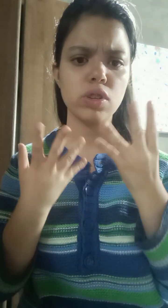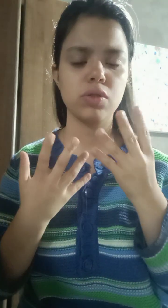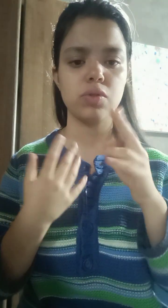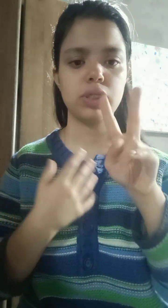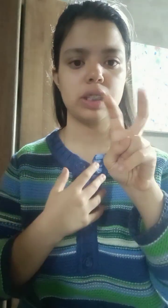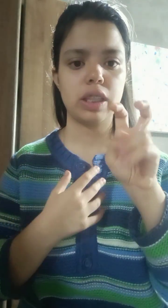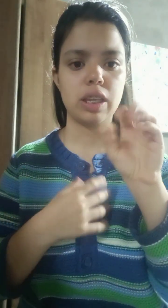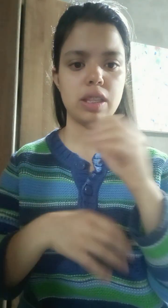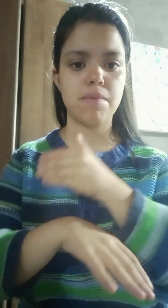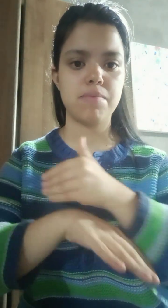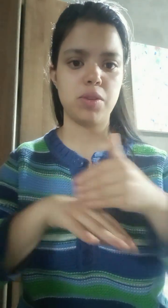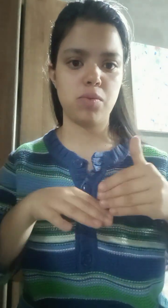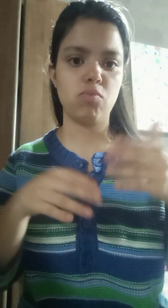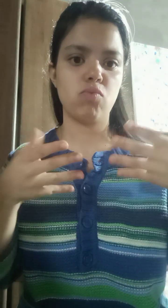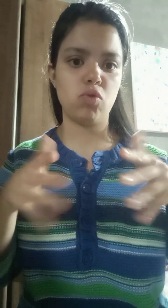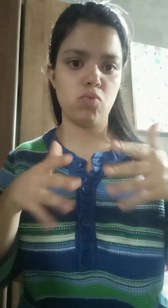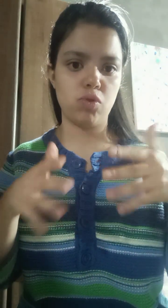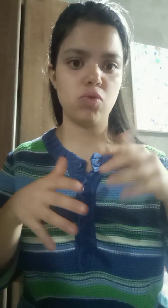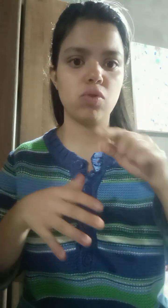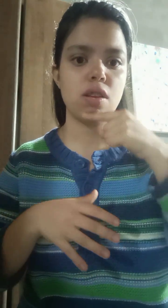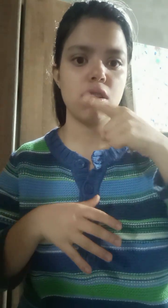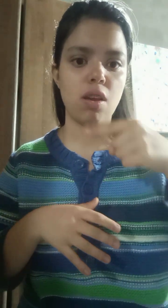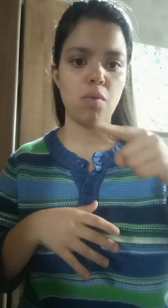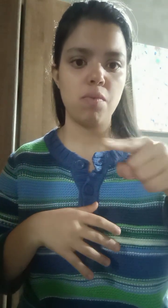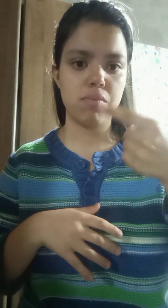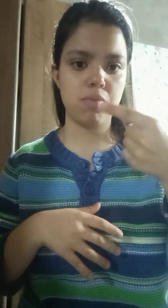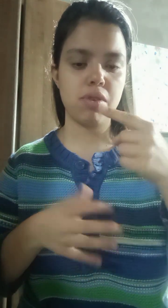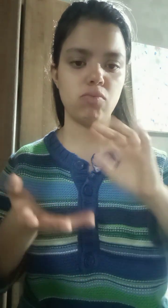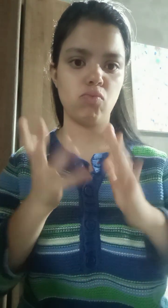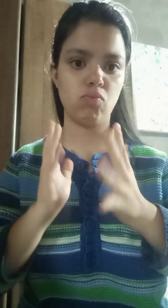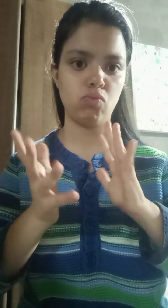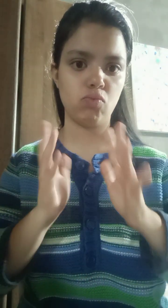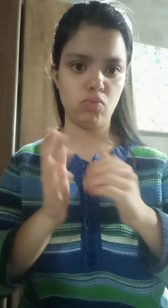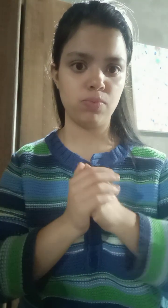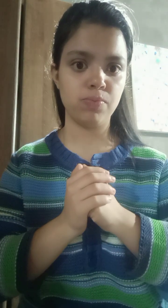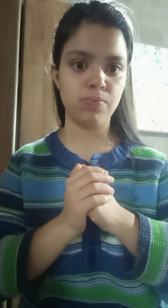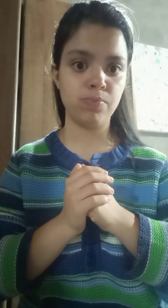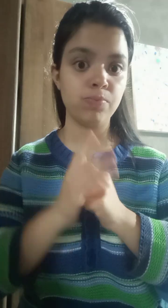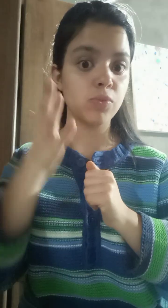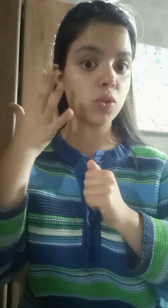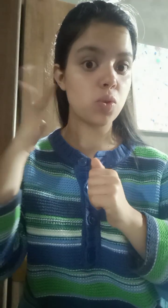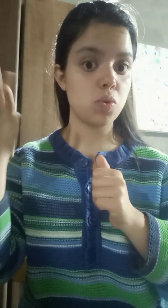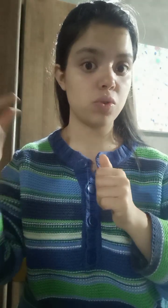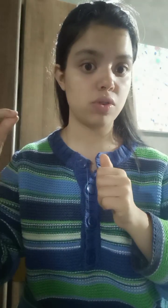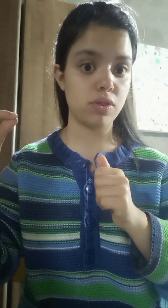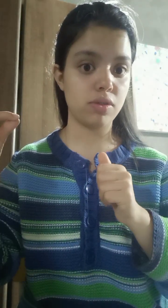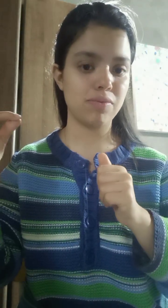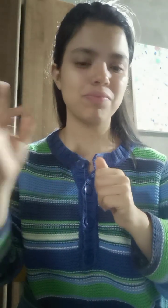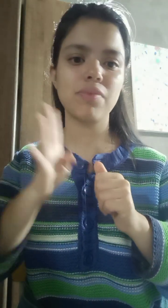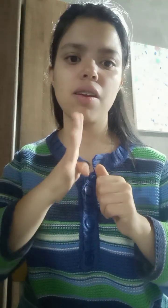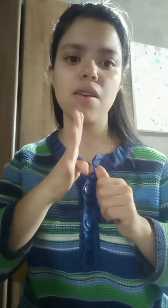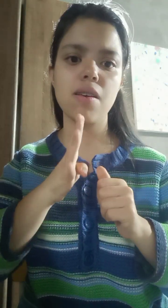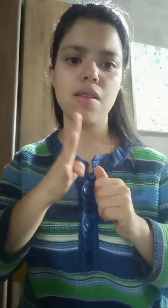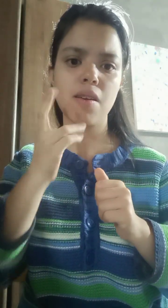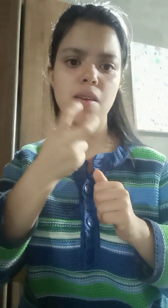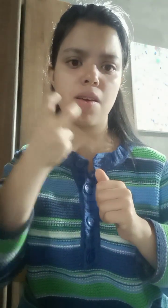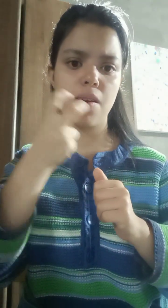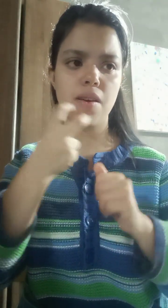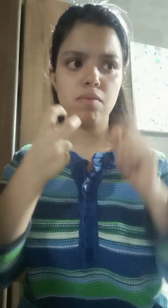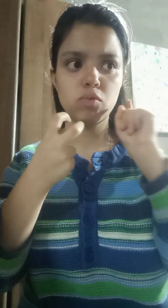principal. Aunque acceden a estructuras cerebrales similares a los de la lengua hablada, no se han identificado las